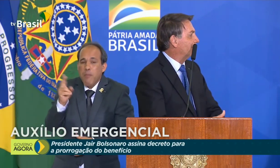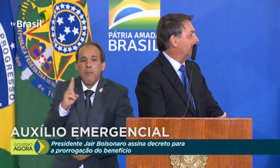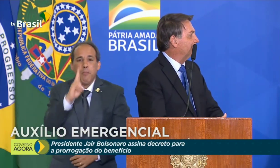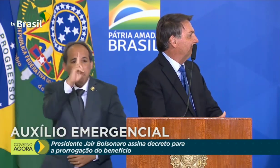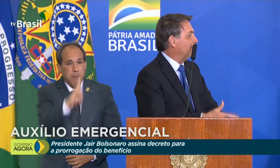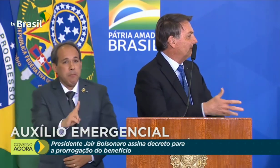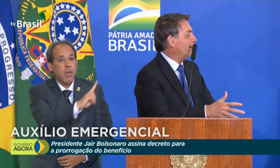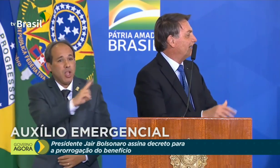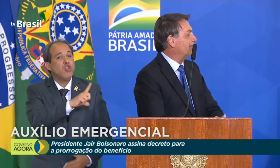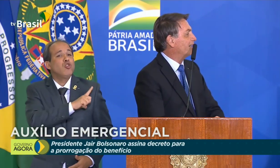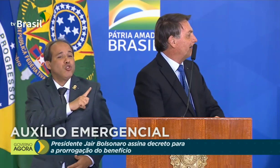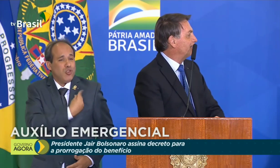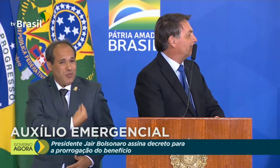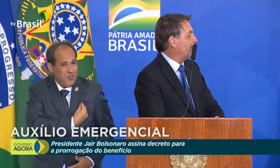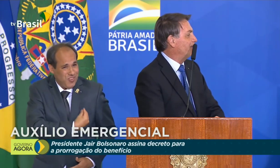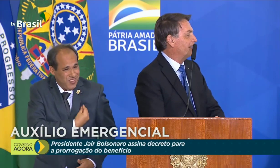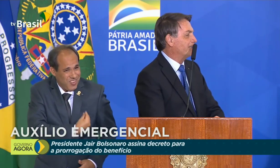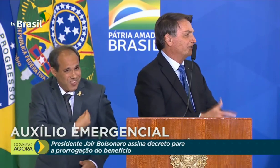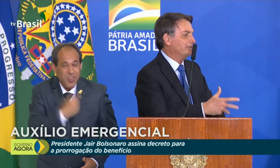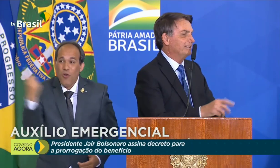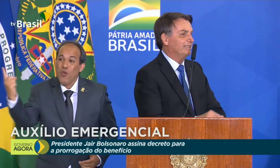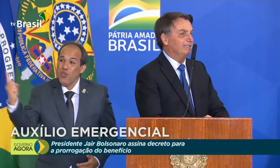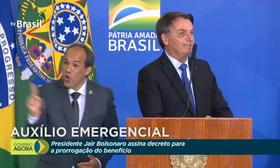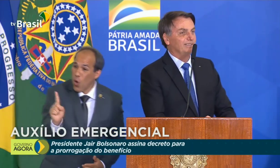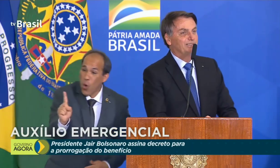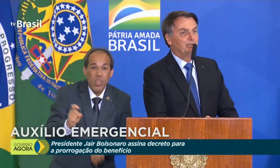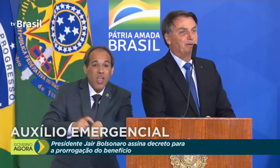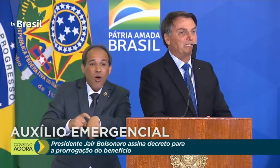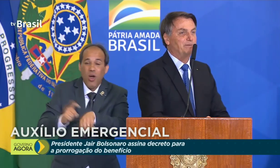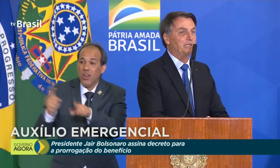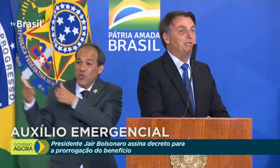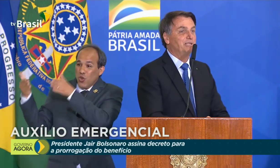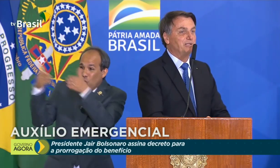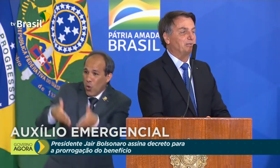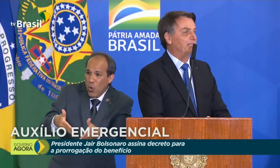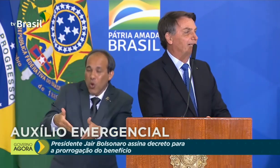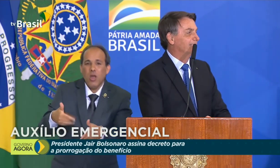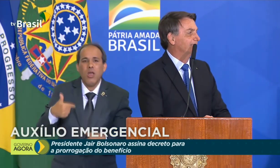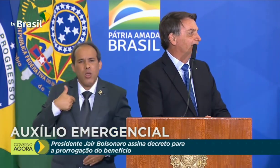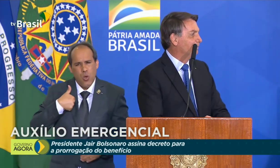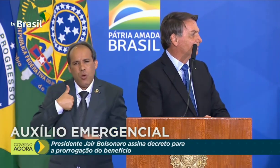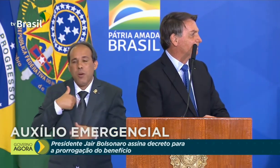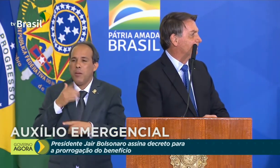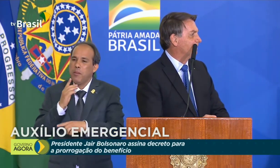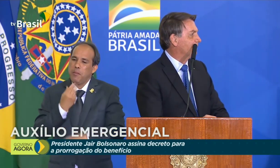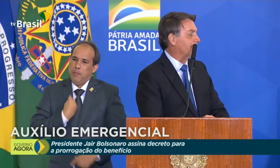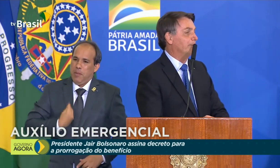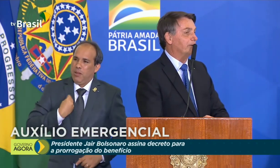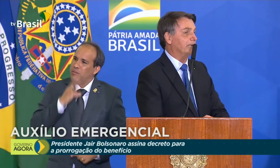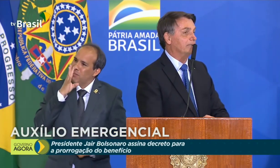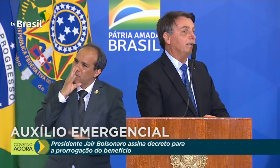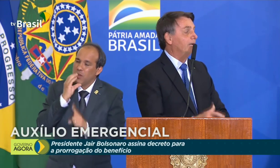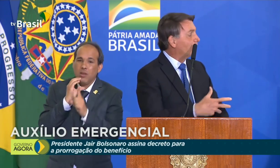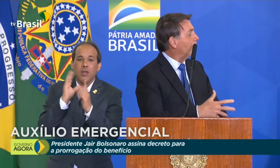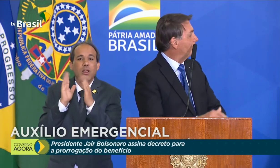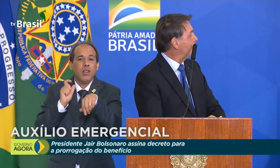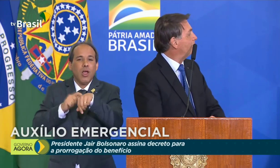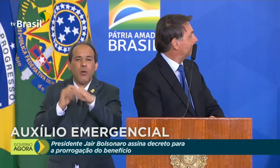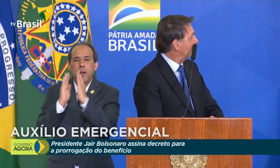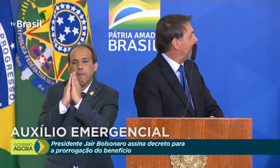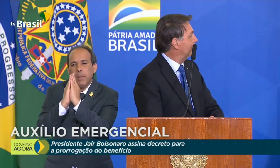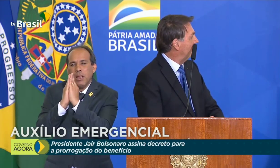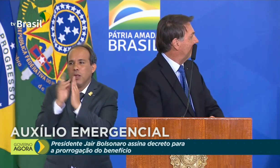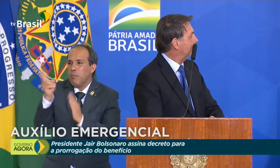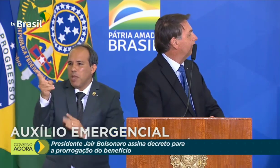Naquele momento, o padre tinha acabado de chegar ao vilarejo e eu participei do início da missa rezada por ele, acompanhado